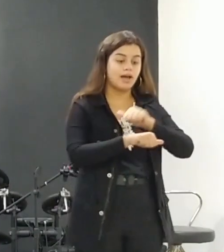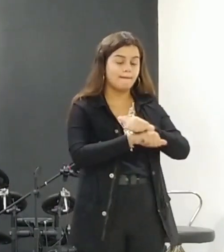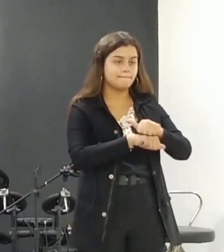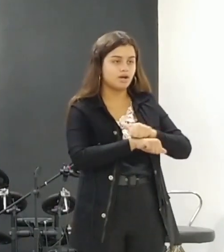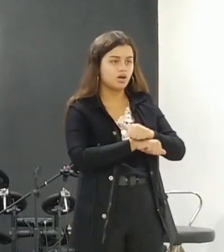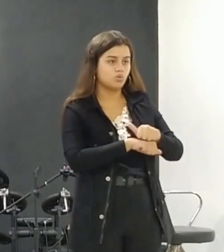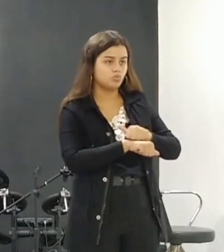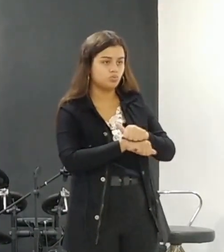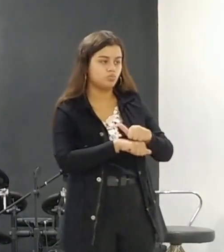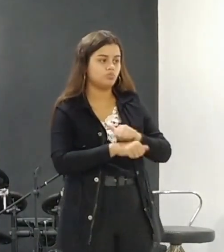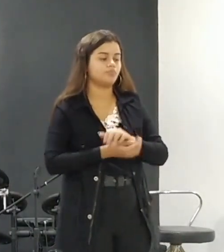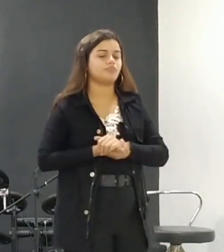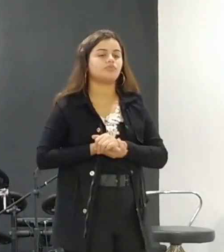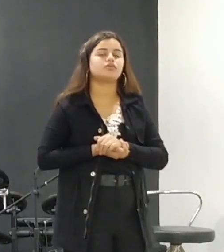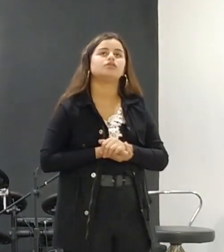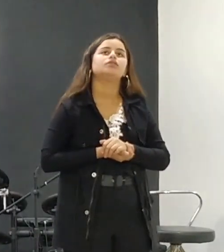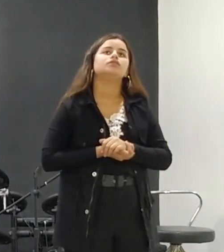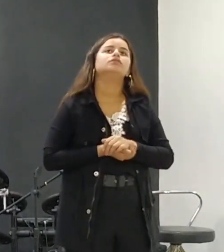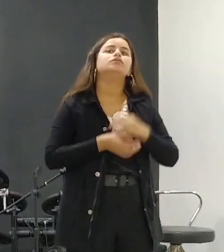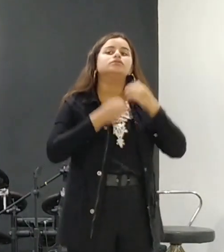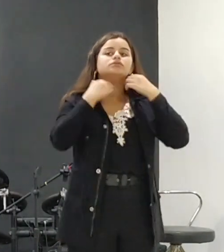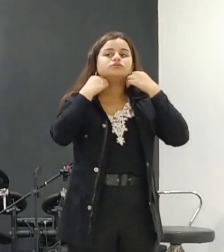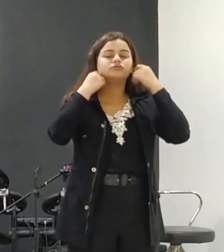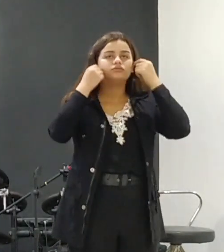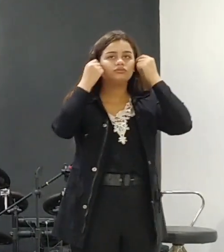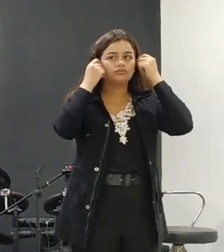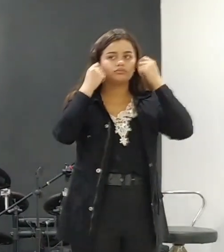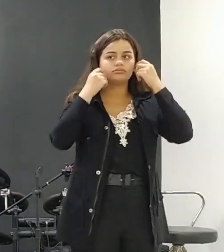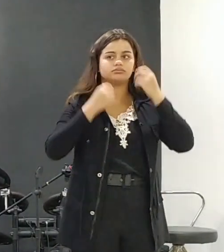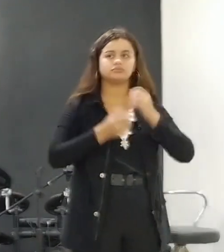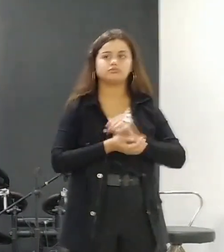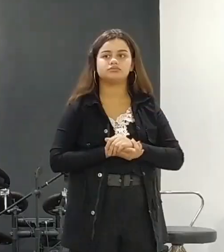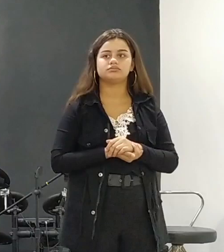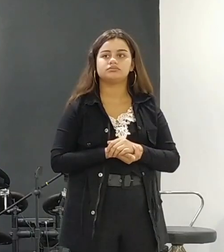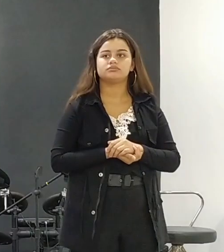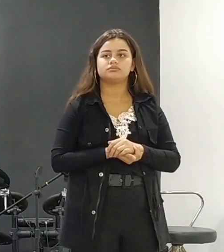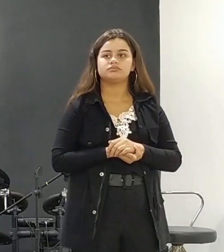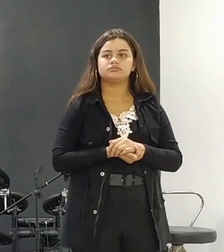Gênesis capítulo 2, versículo de número 3.